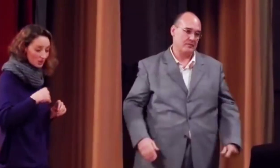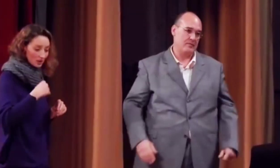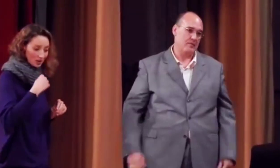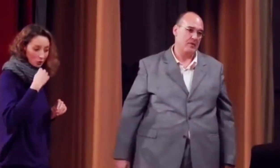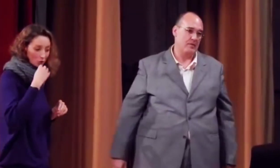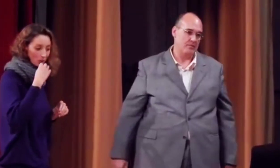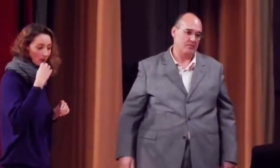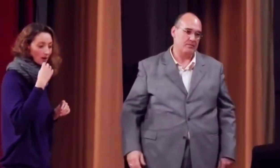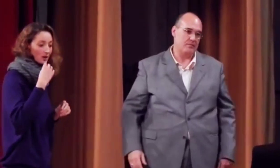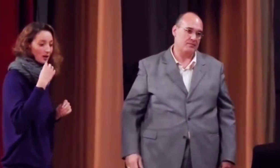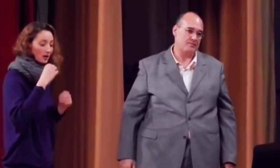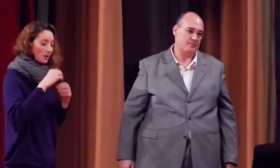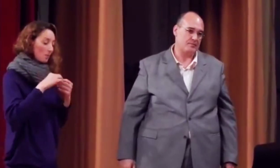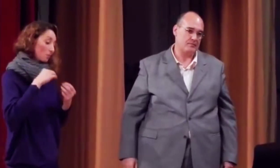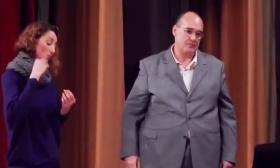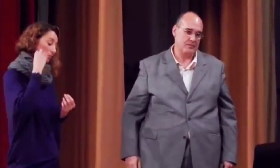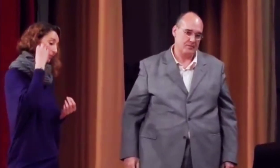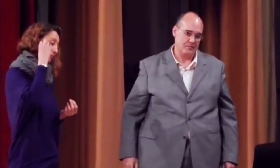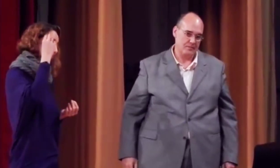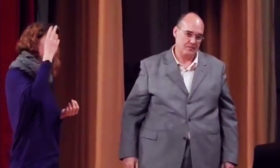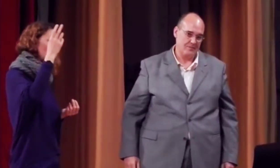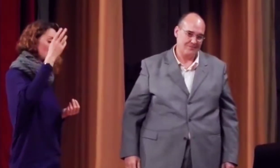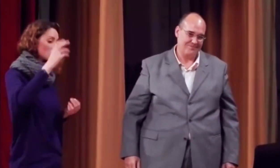migliore sistema per того, чтобы